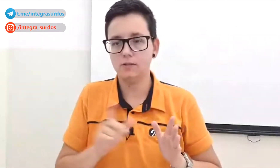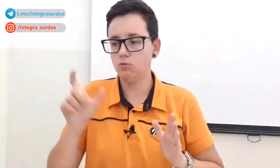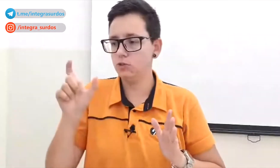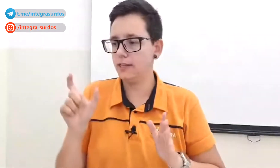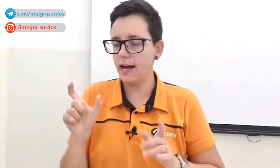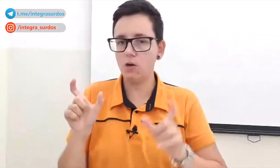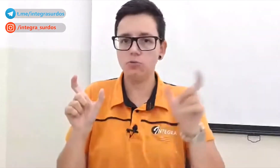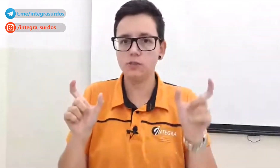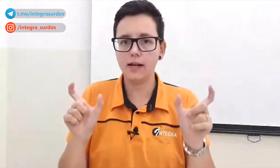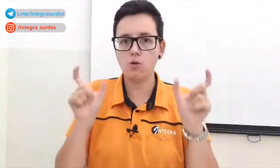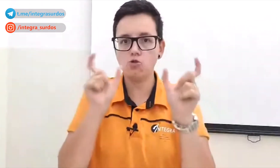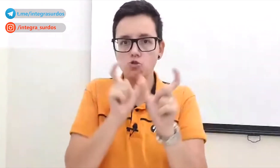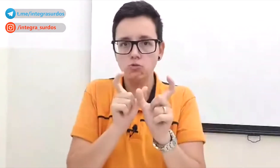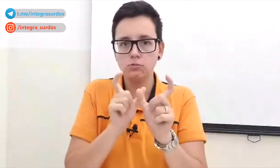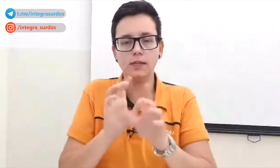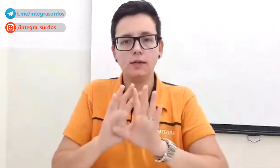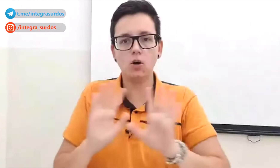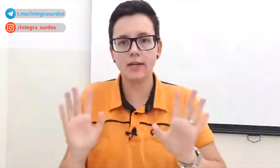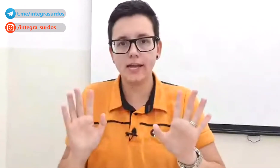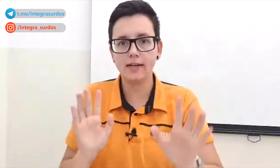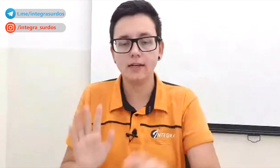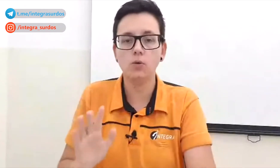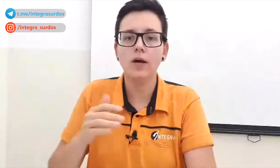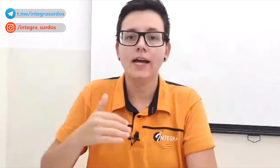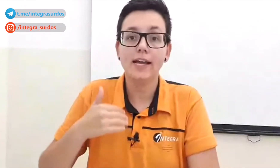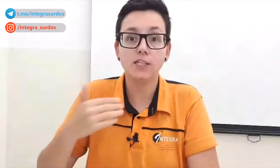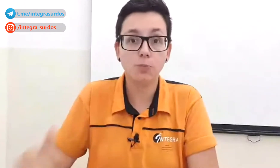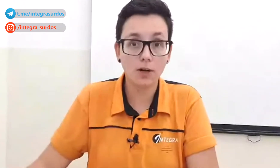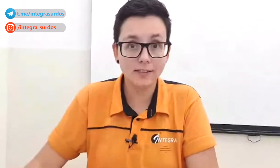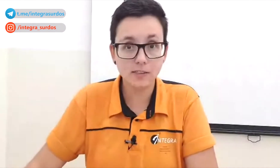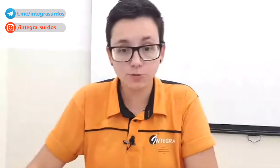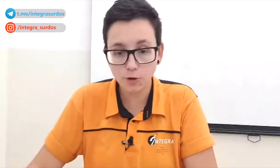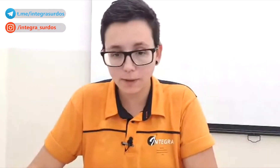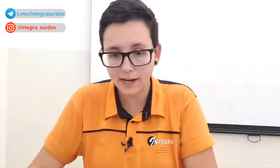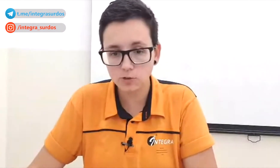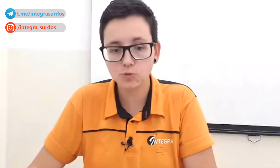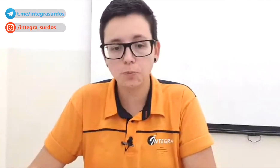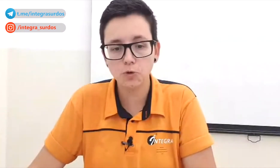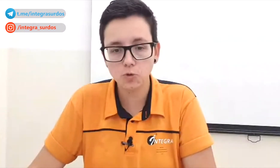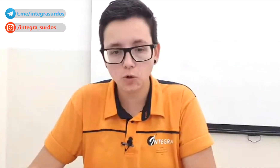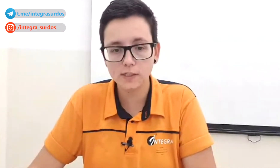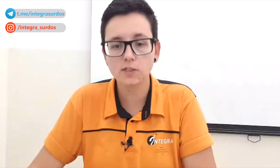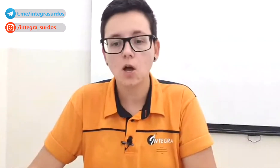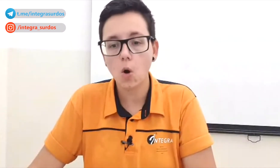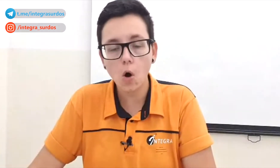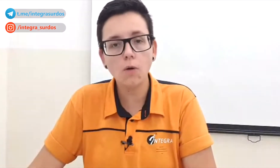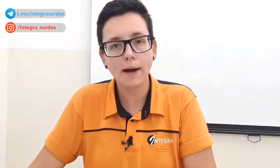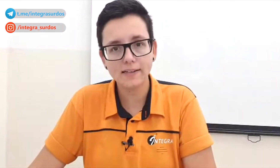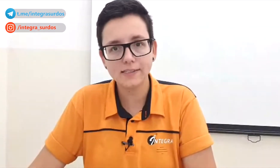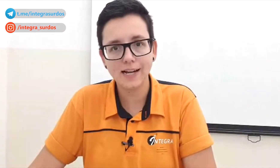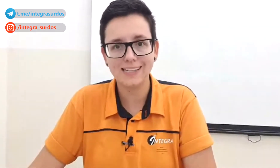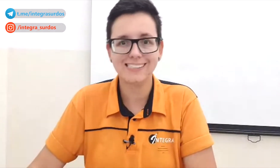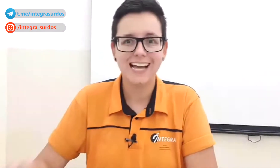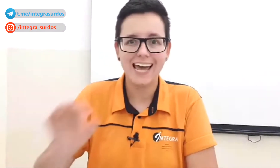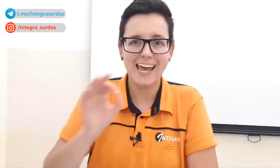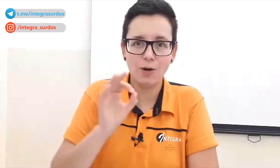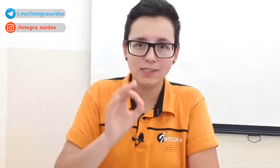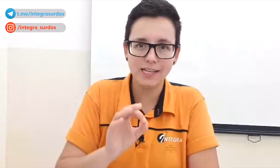Um sinal junta, ok, não. Eles podem ser formados por dois ou mais sinais. É o